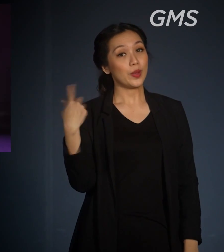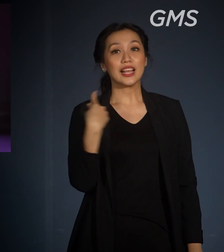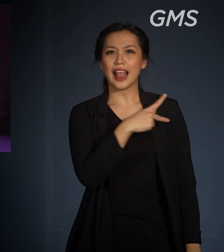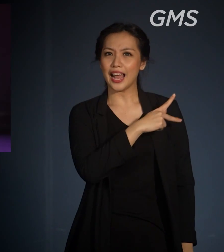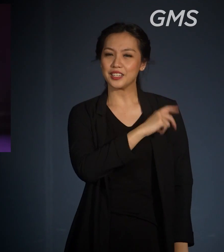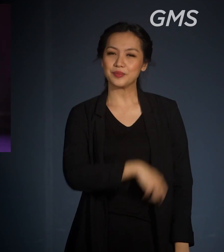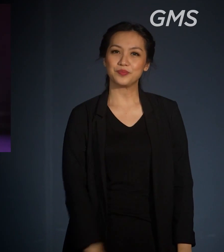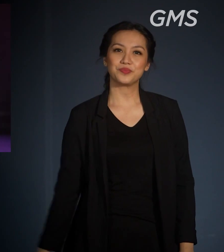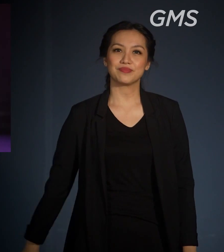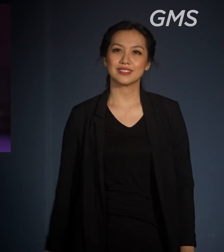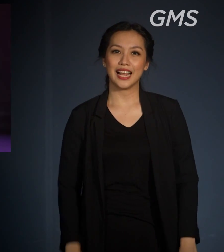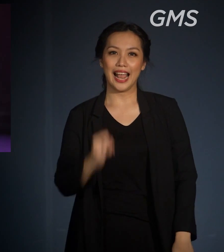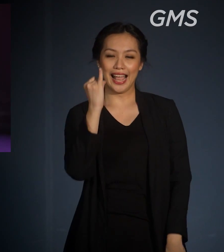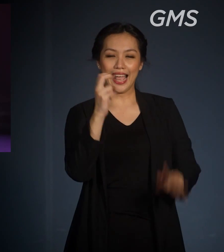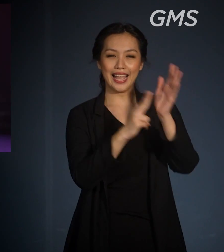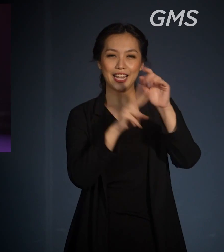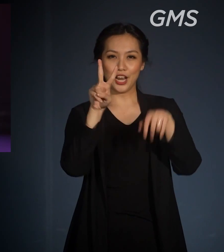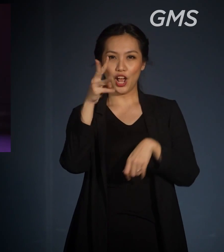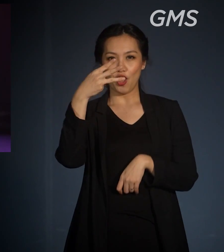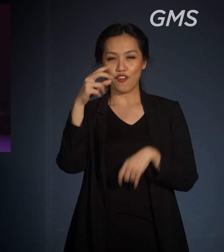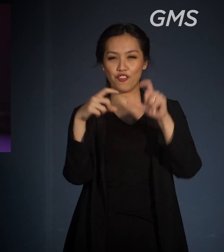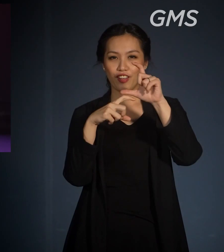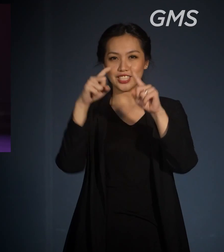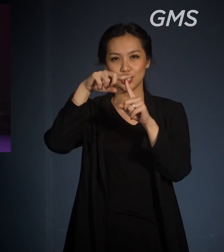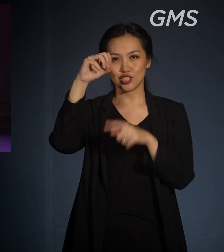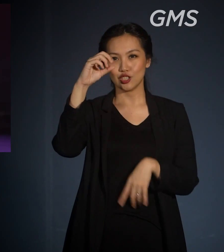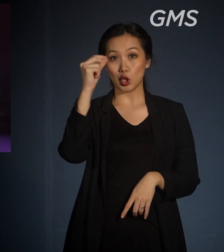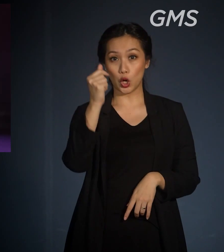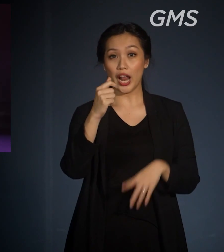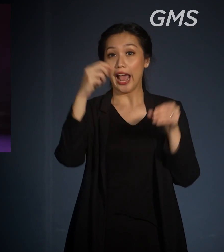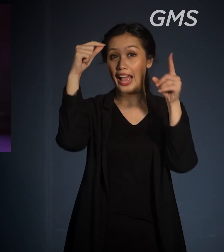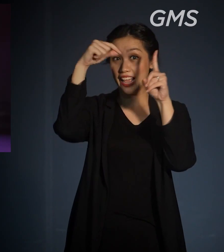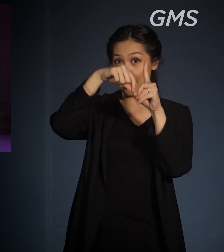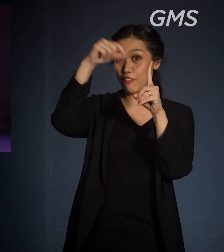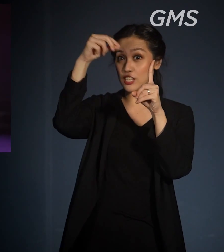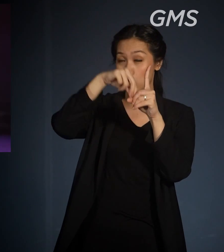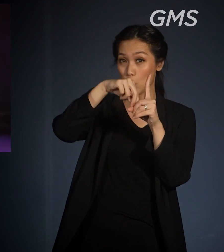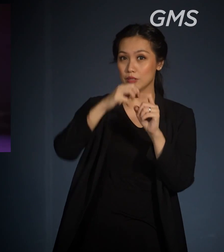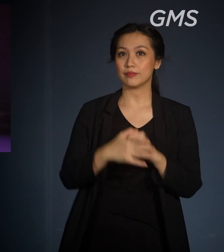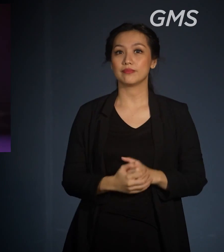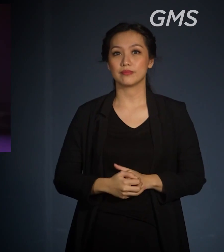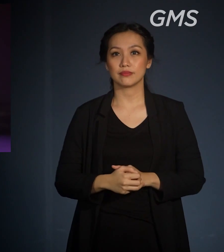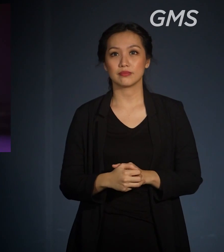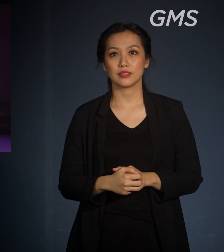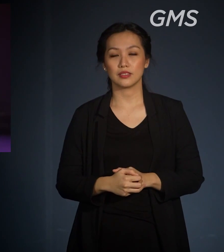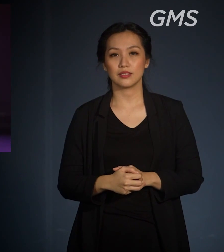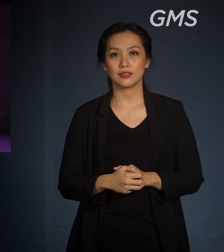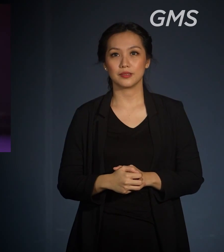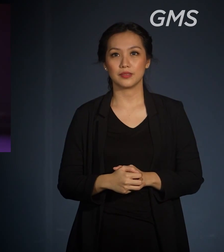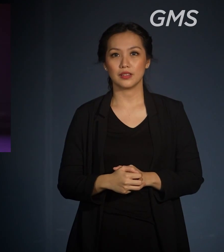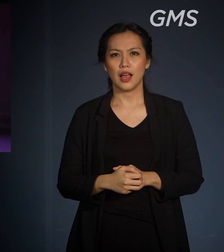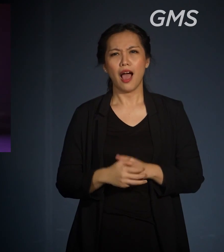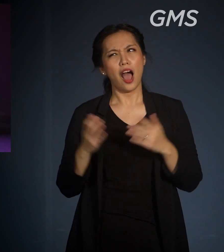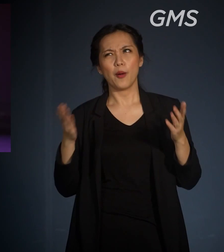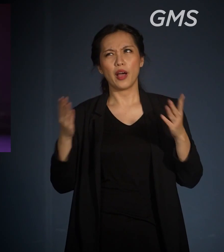Tapi saudara, pernah nggak saudara bertanya-tanya, apakah Tuhan itu jadi investor yang rugi dalam hidup